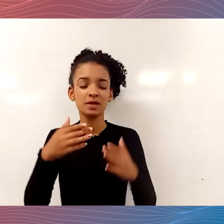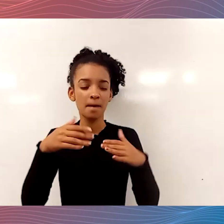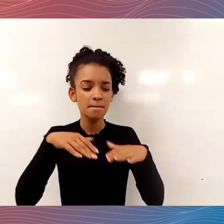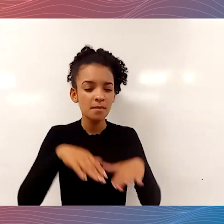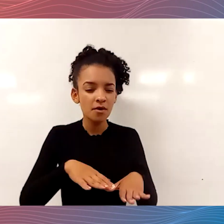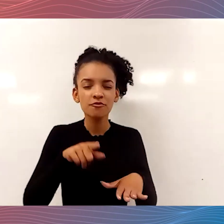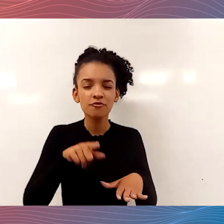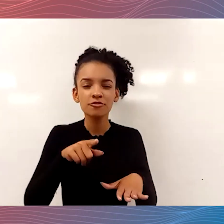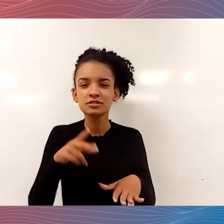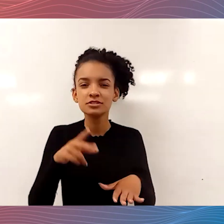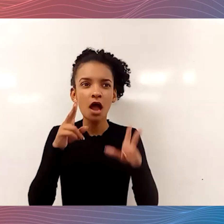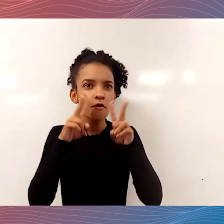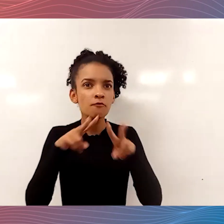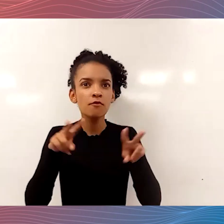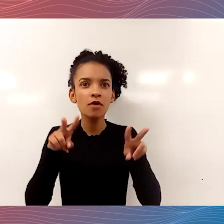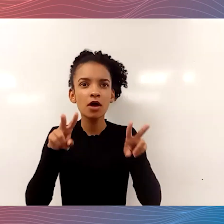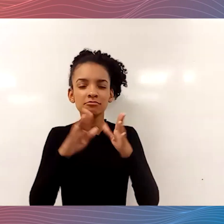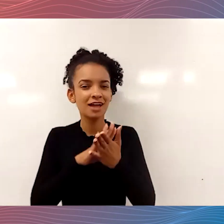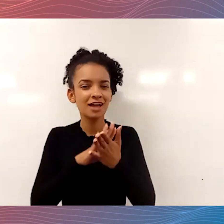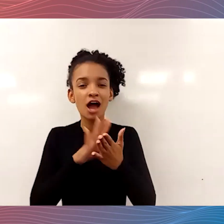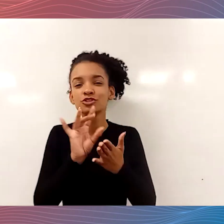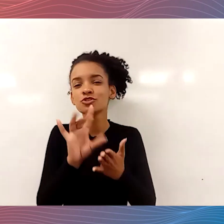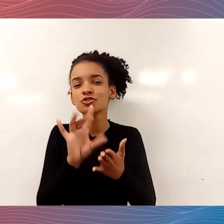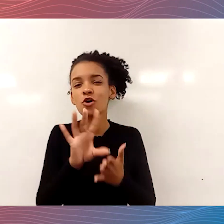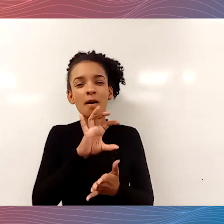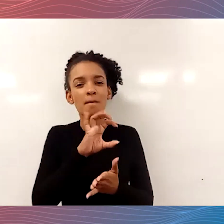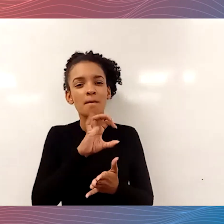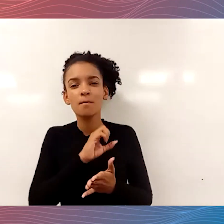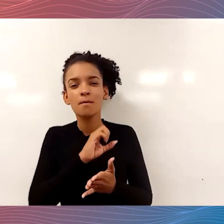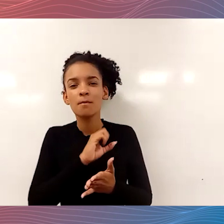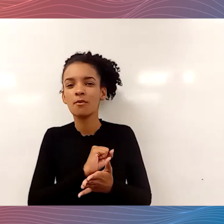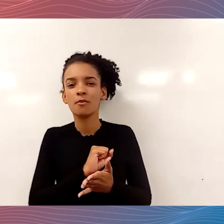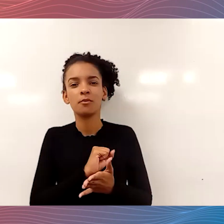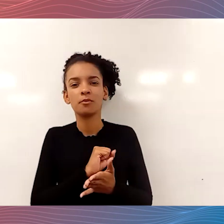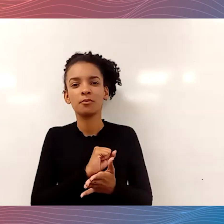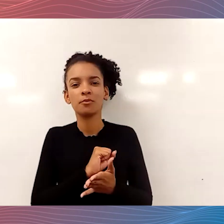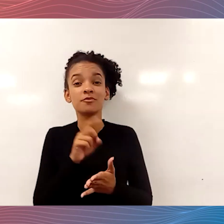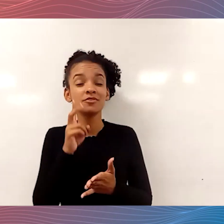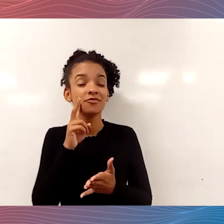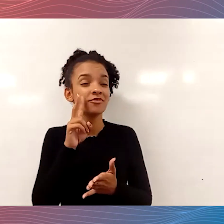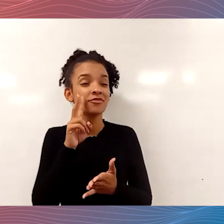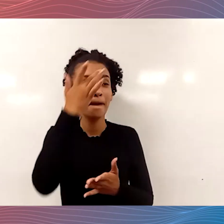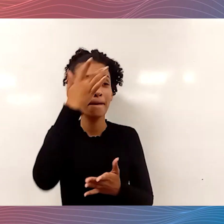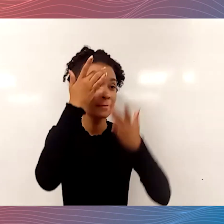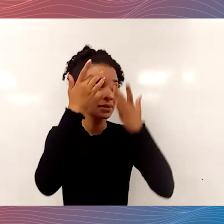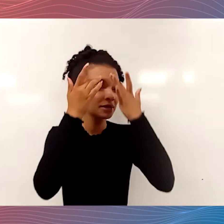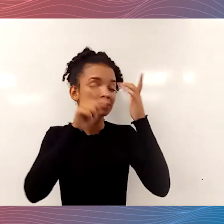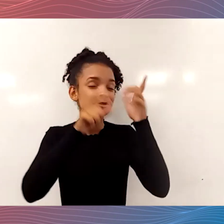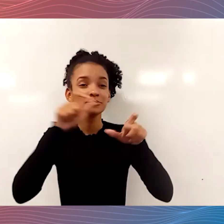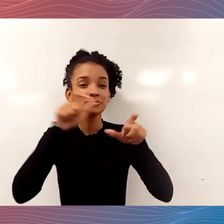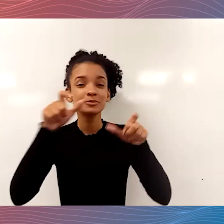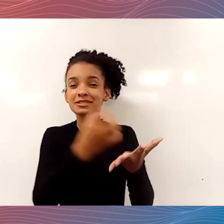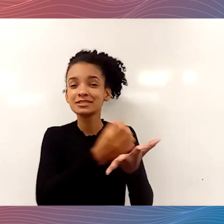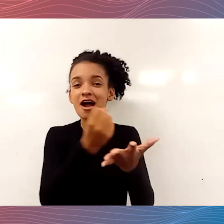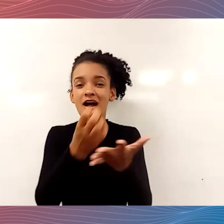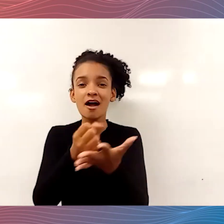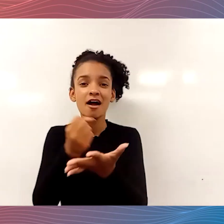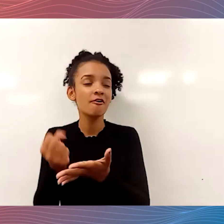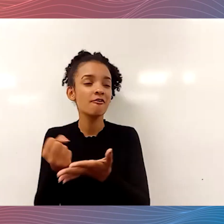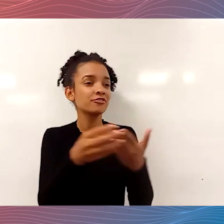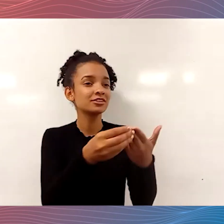vê o rio, você vê a graça fluindo, você vê pessoas salvas, não é isso? Você vê pessoas sendo trazidas para serem cuidadas. Irmãos, é